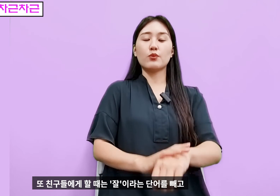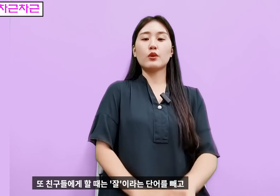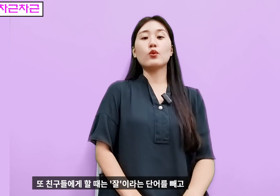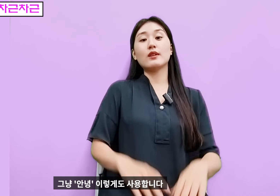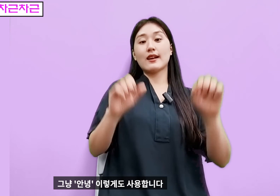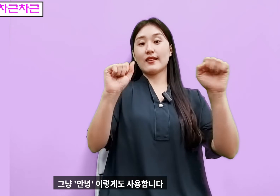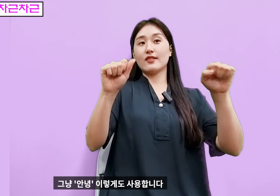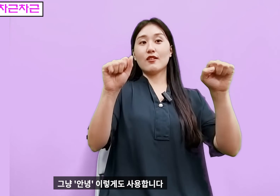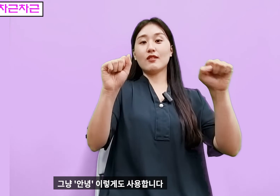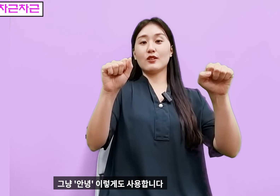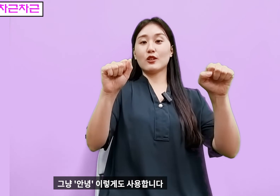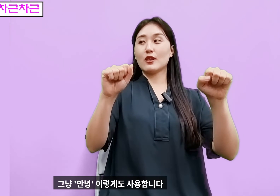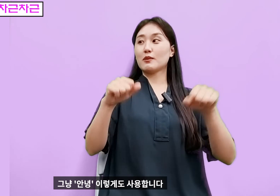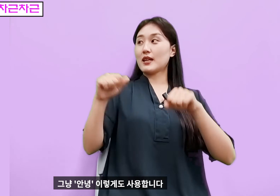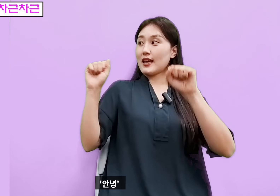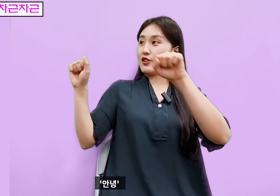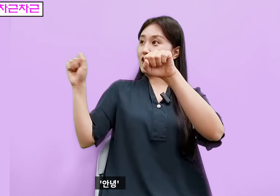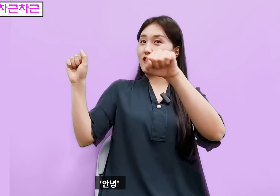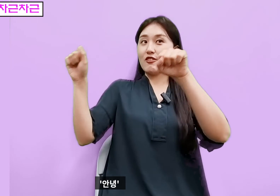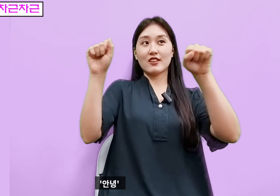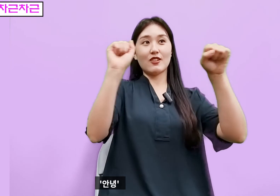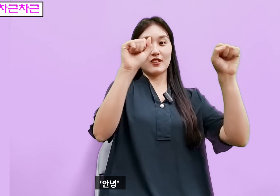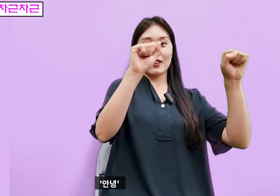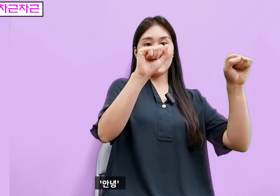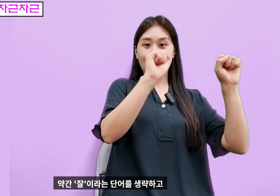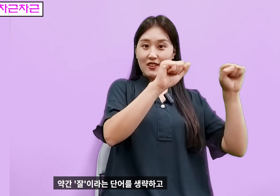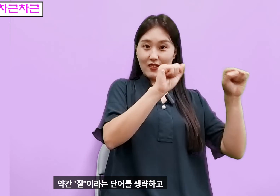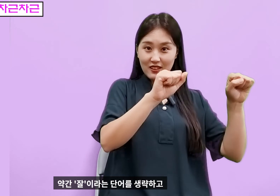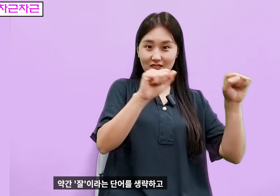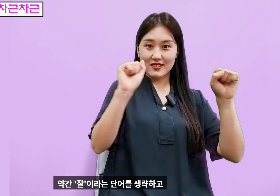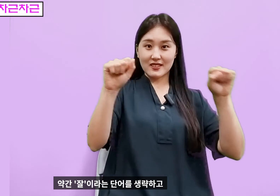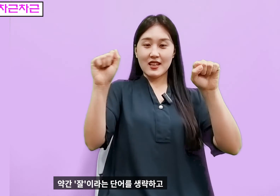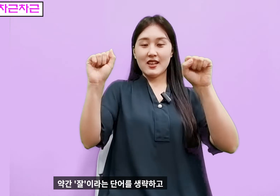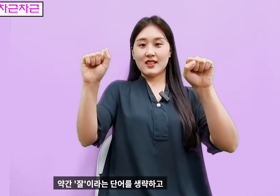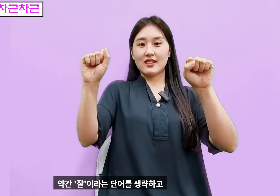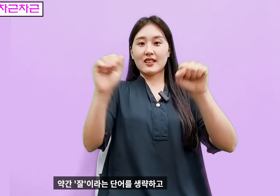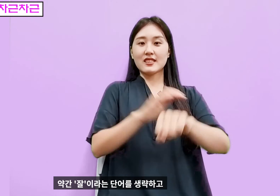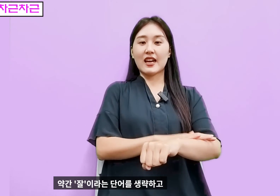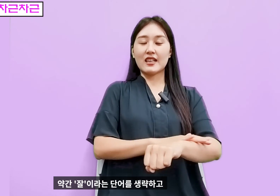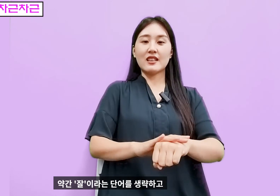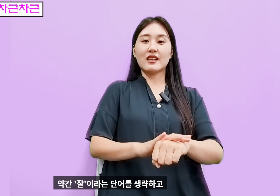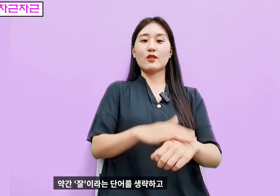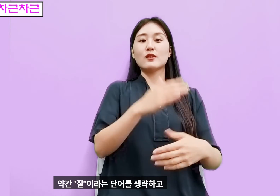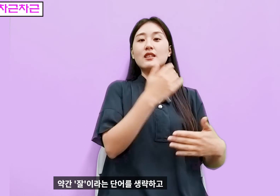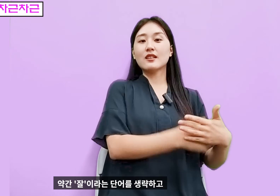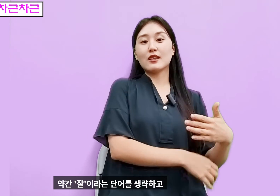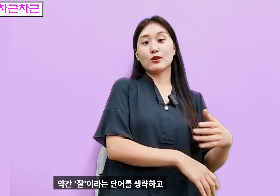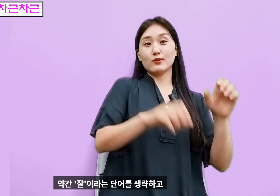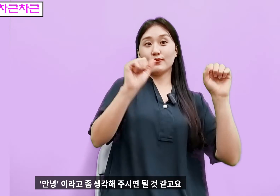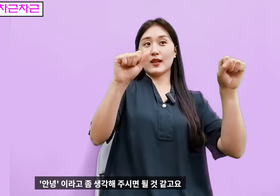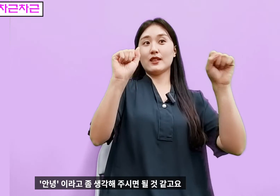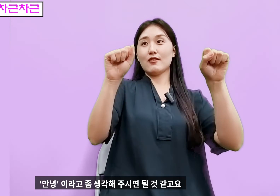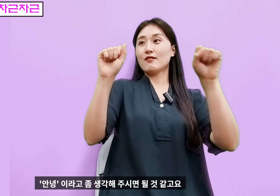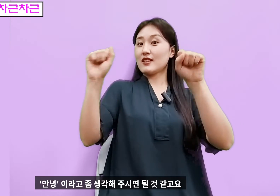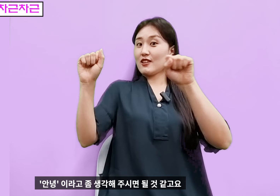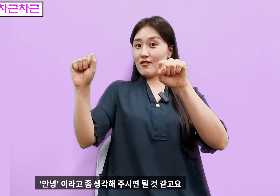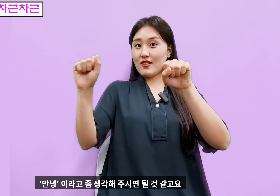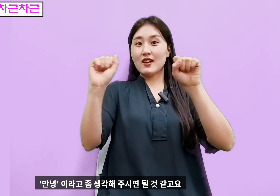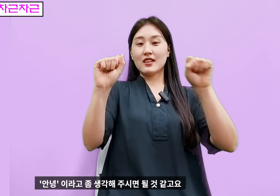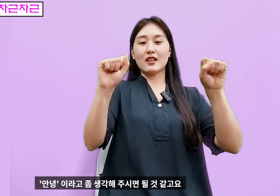빼고 그냥 안녕 이렇게도 사용합니다. 안녕, 안녕, 안녕, 안녕, 안녕, 안녕. 약간 잘이란 단어를 생략하고 안녕, 안녕 이라고